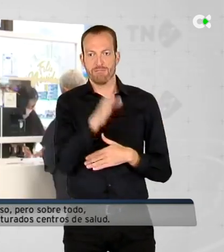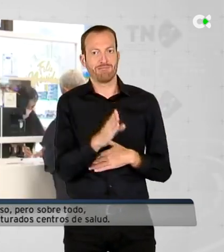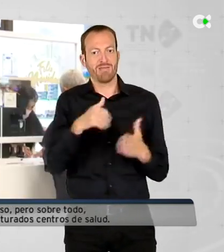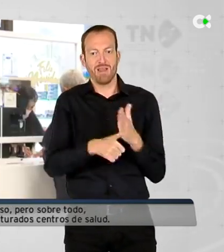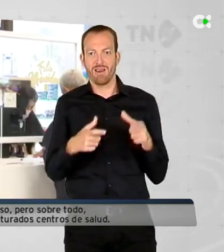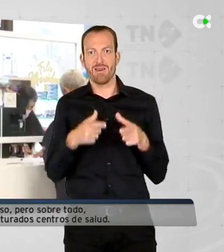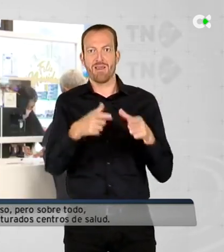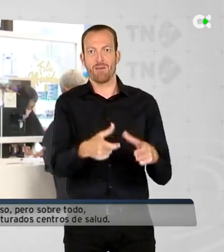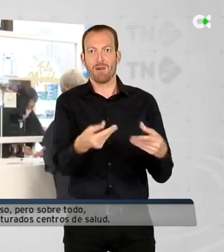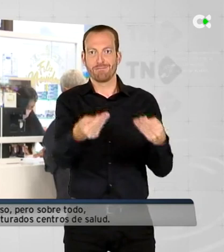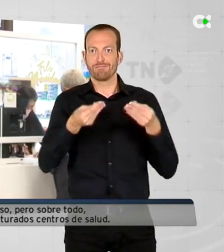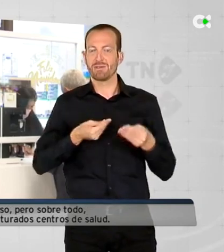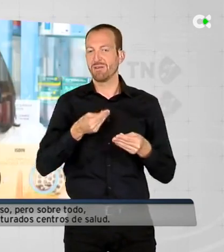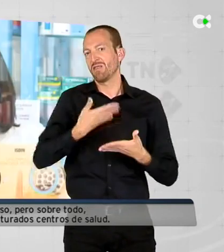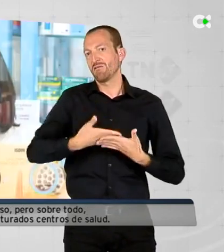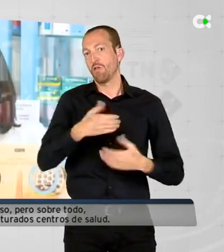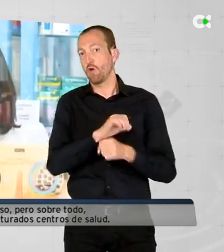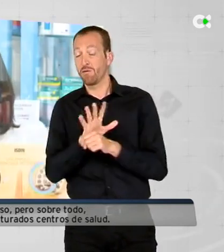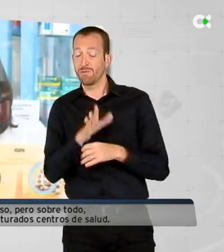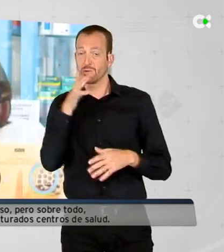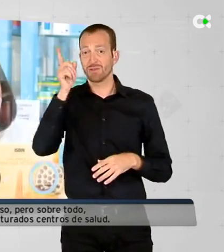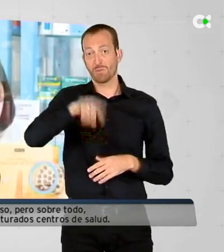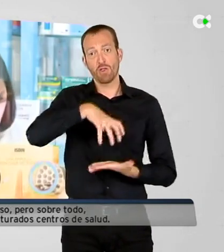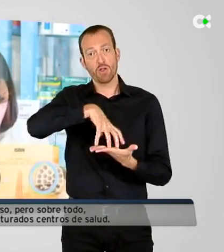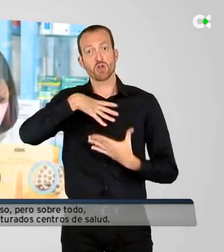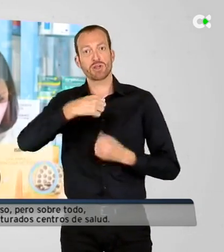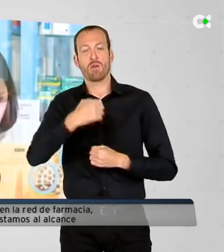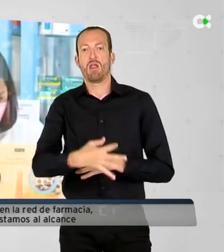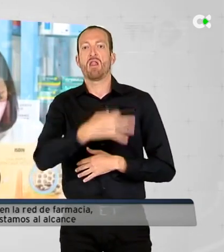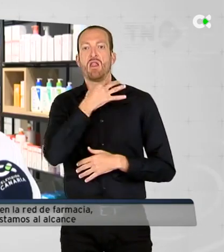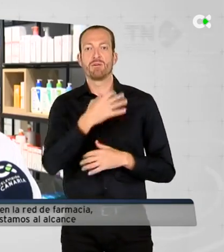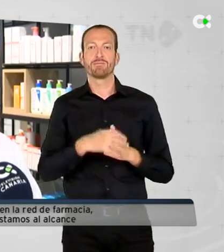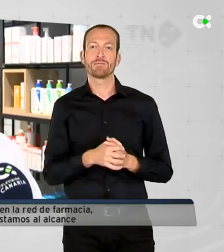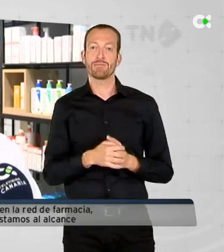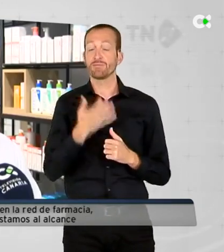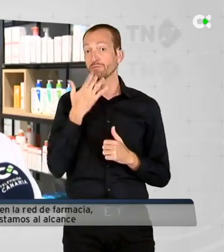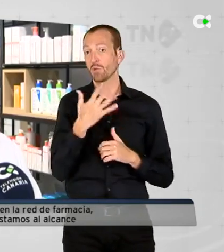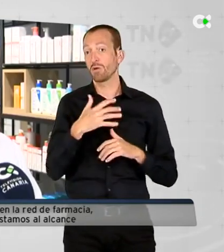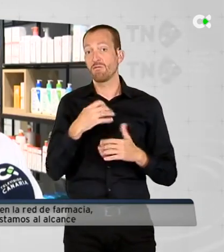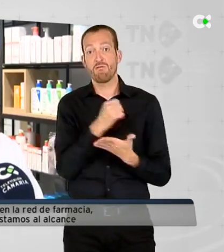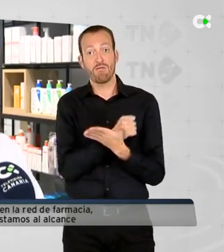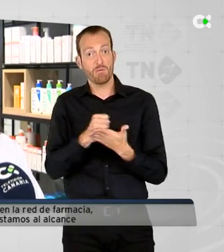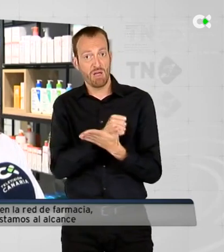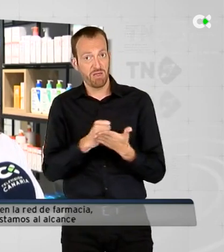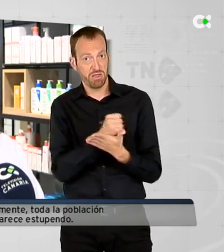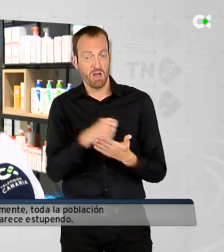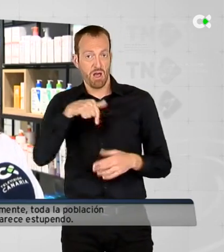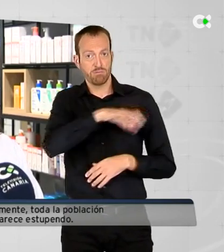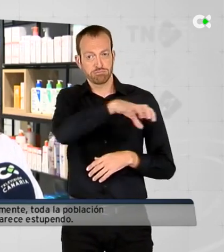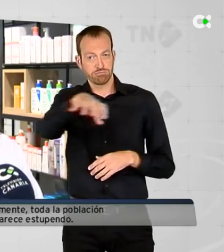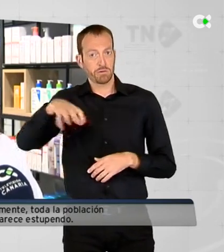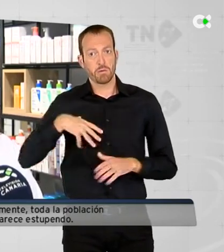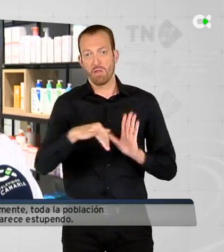busca eso pero sobre todo aliviar a los saturados centros de salud que utilicen la red de farmacias que estamos al